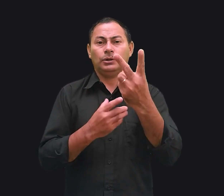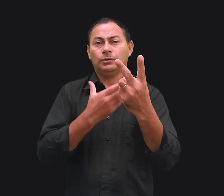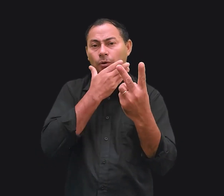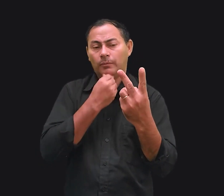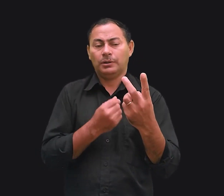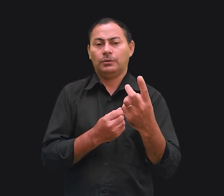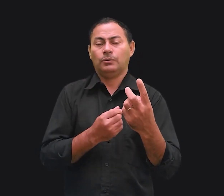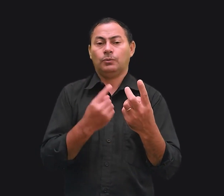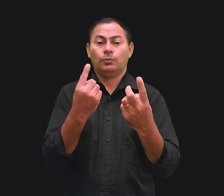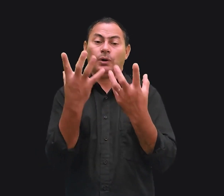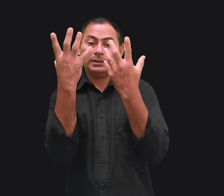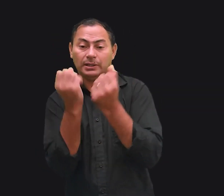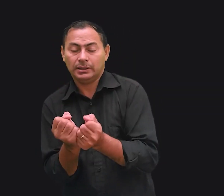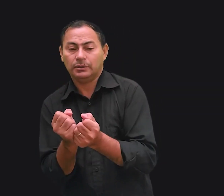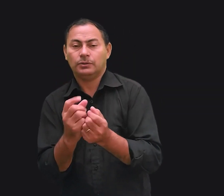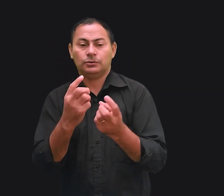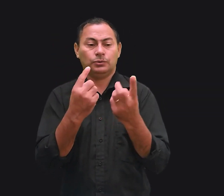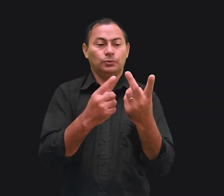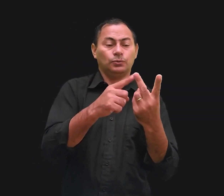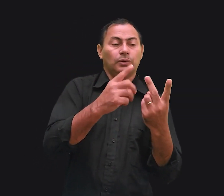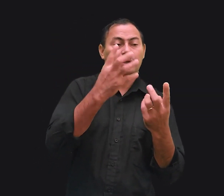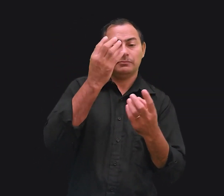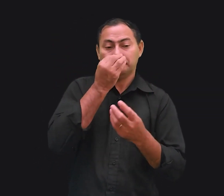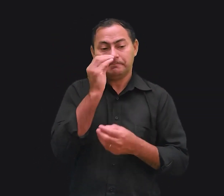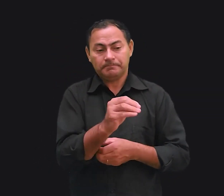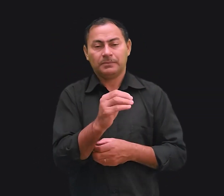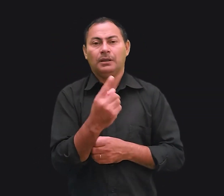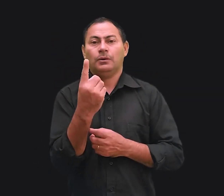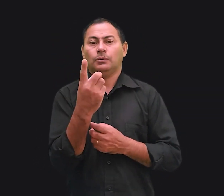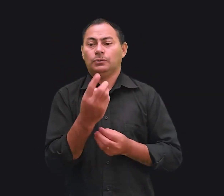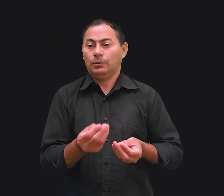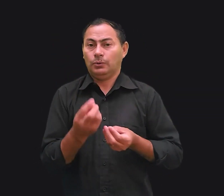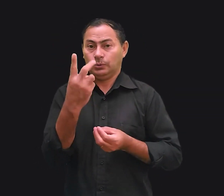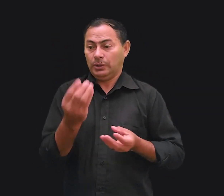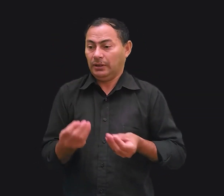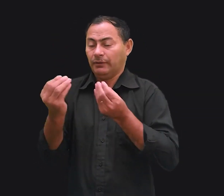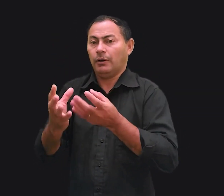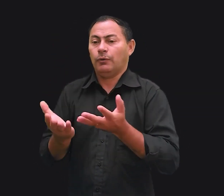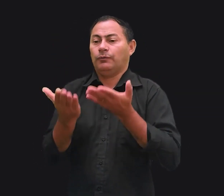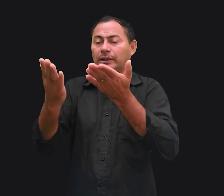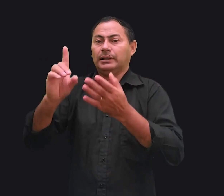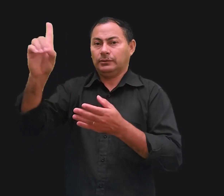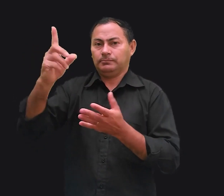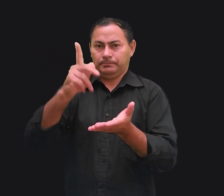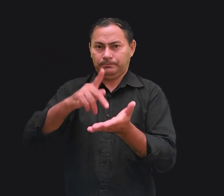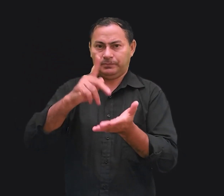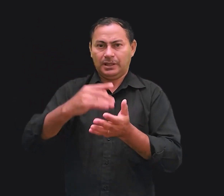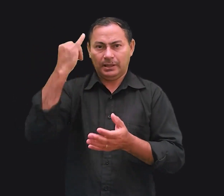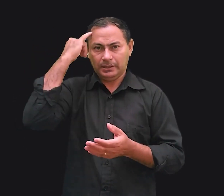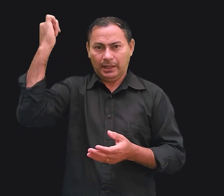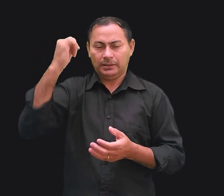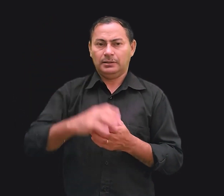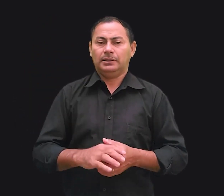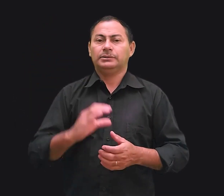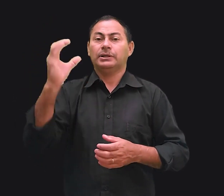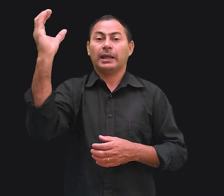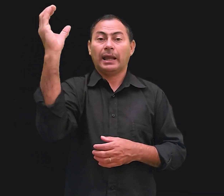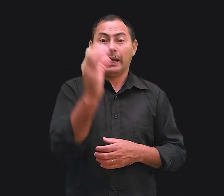Temos dois homens, o Senhor aceito e o Senhor rejeitado. Os dois levaram ofertas para Deus. Na verdade, a ideia disso foi de